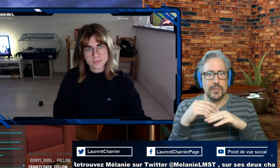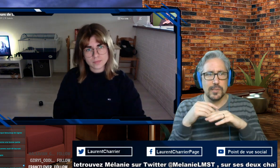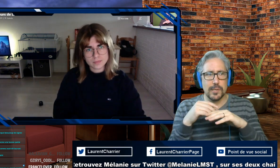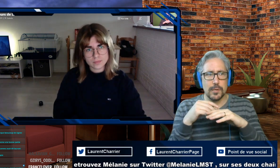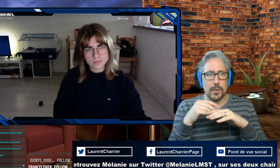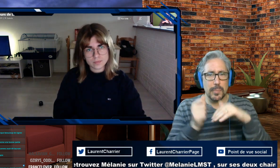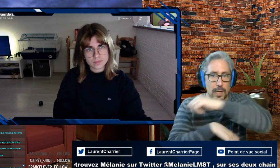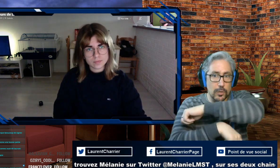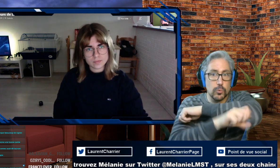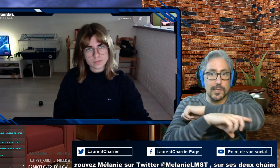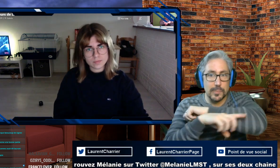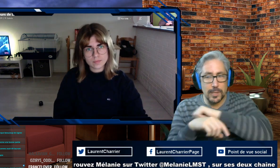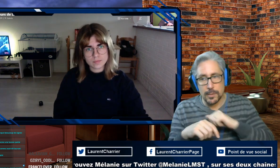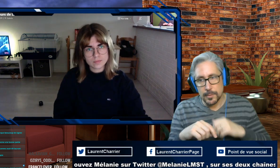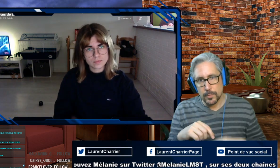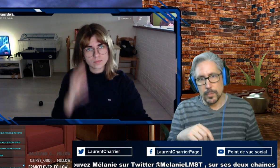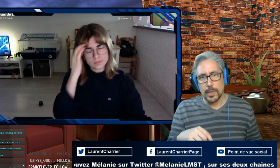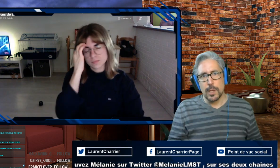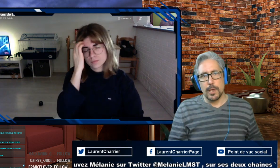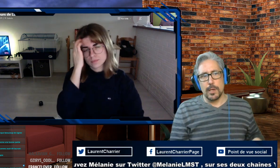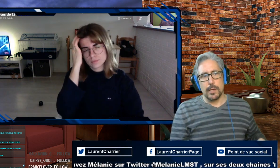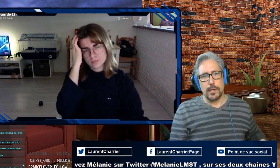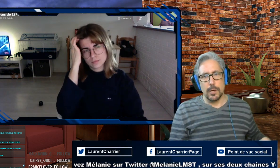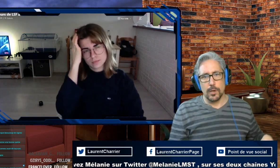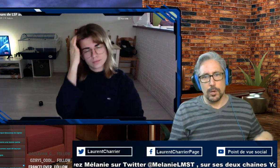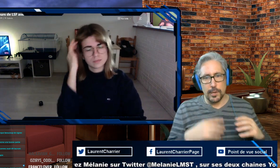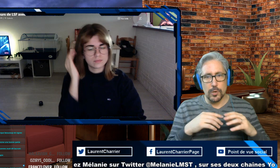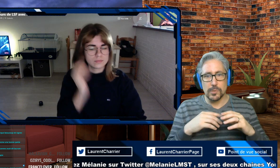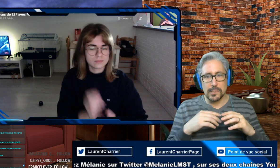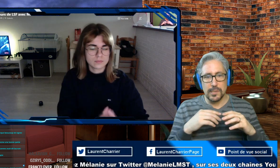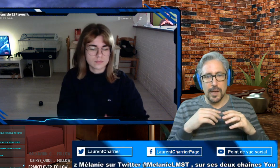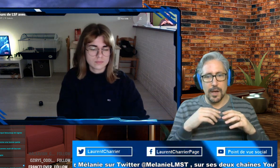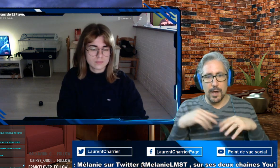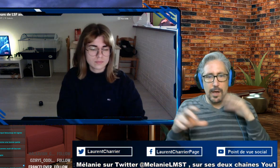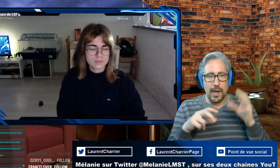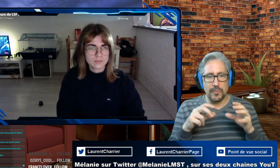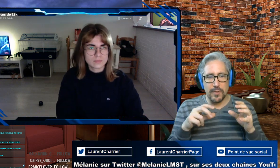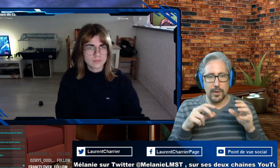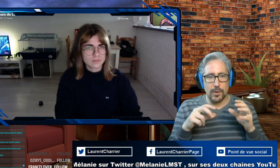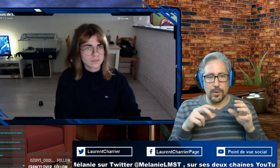à réviser toutes les semaines et aussi